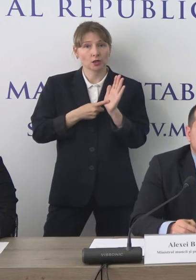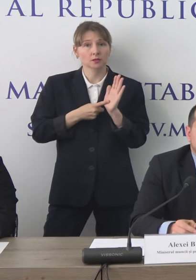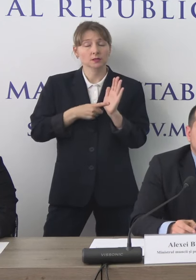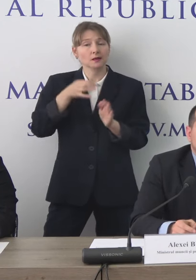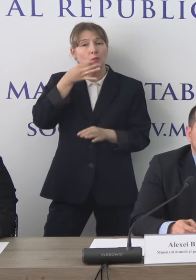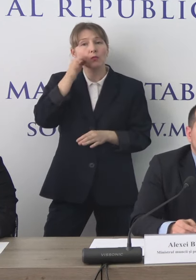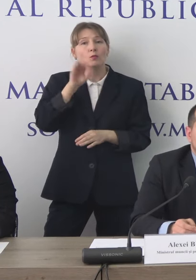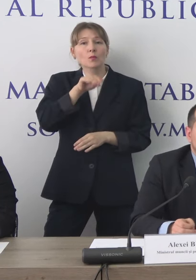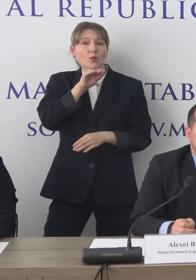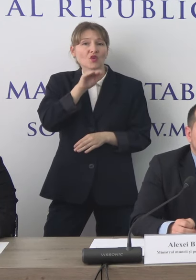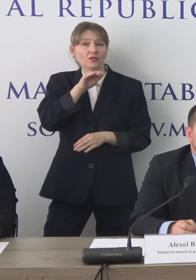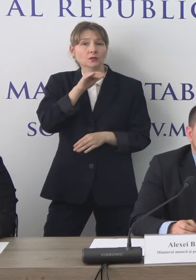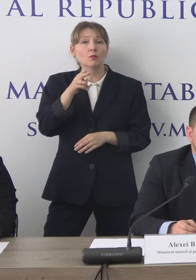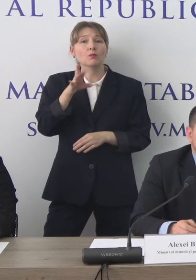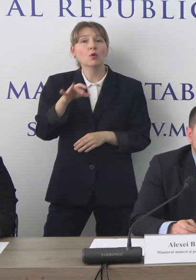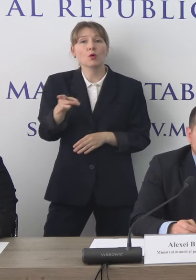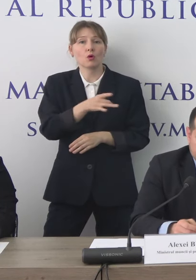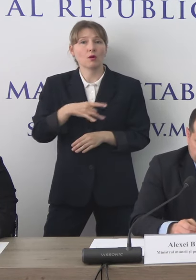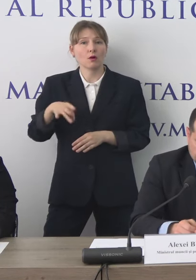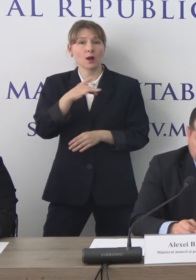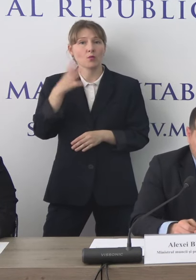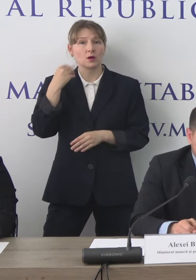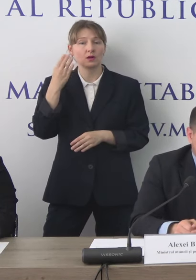țara. Este foarte puțin, iar